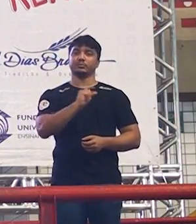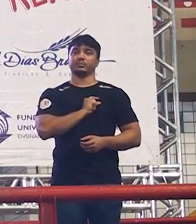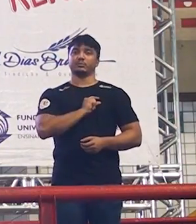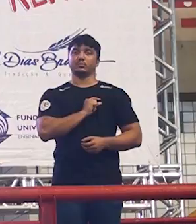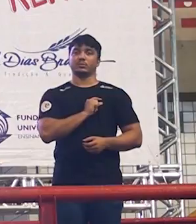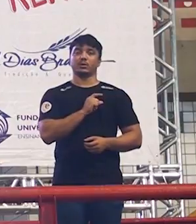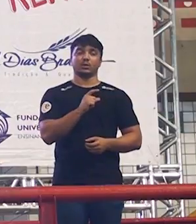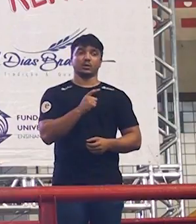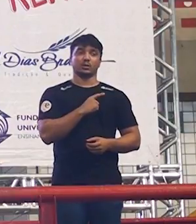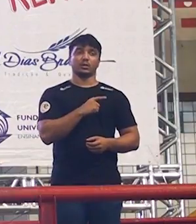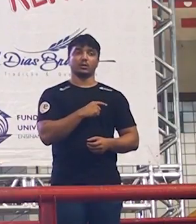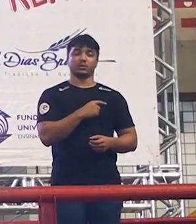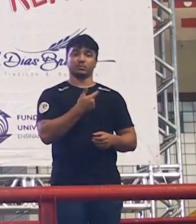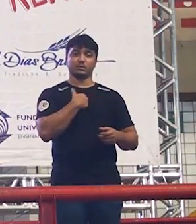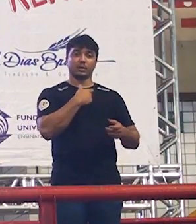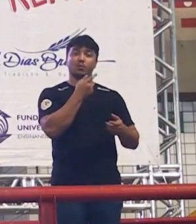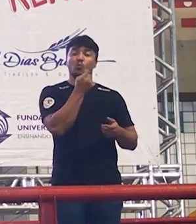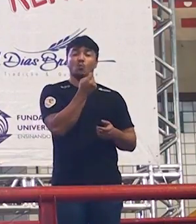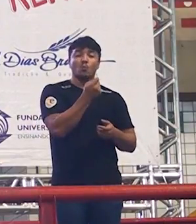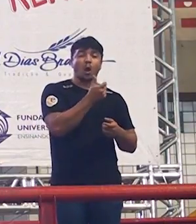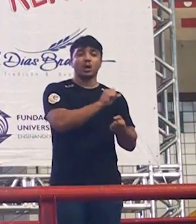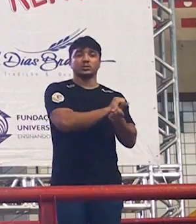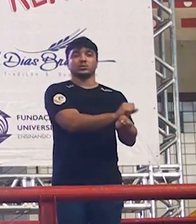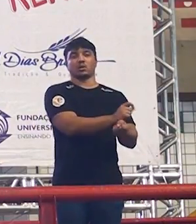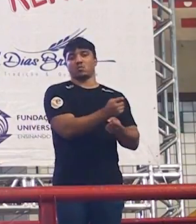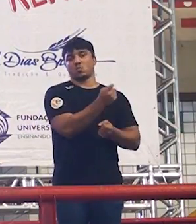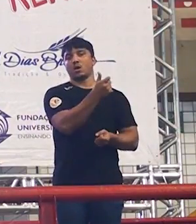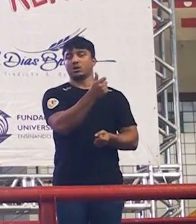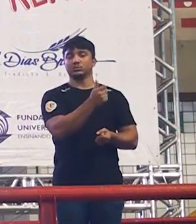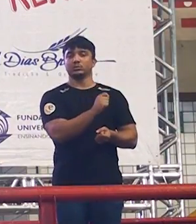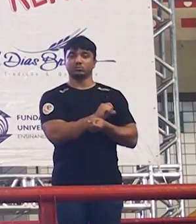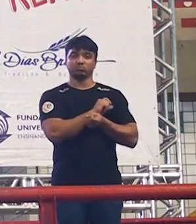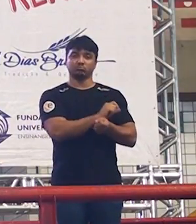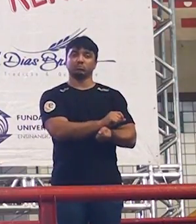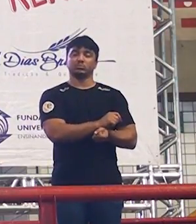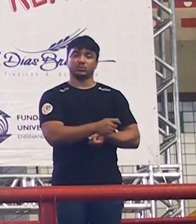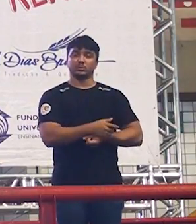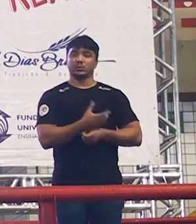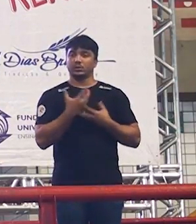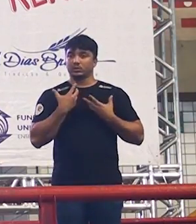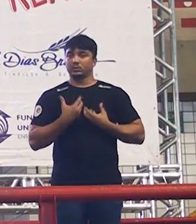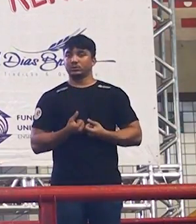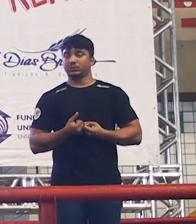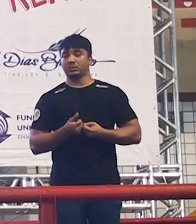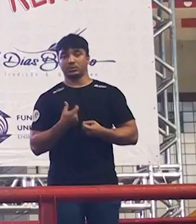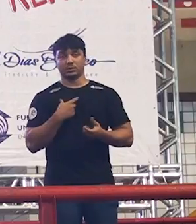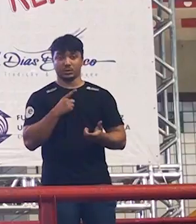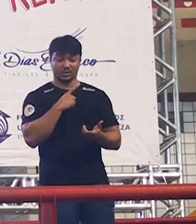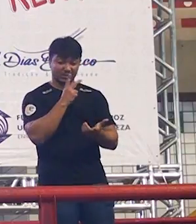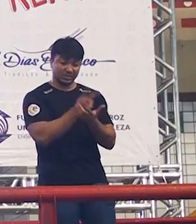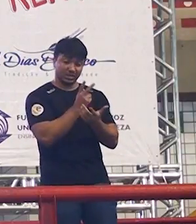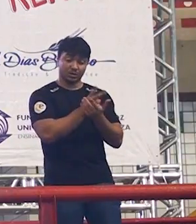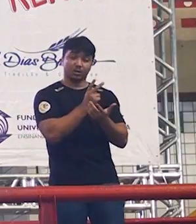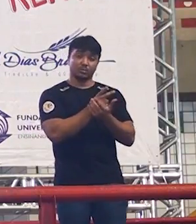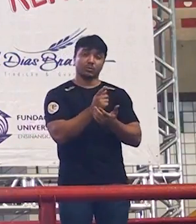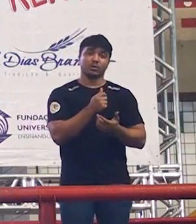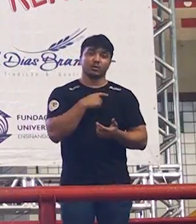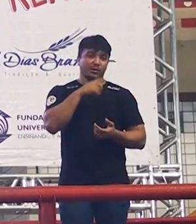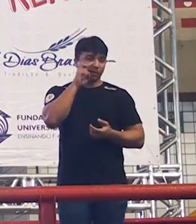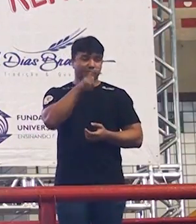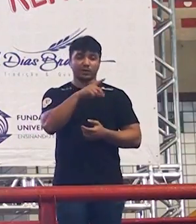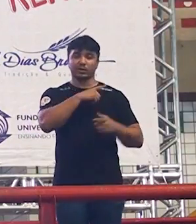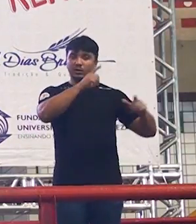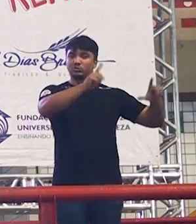o regime é de semi-escravidão. As pessoas trabalham em condições subhumanas. De vez em quando, você vê no